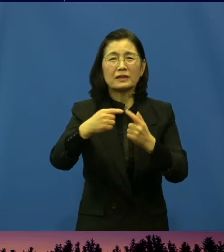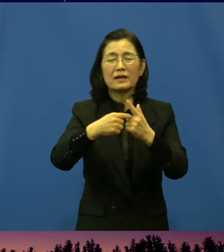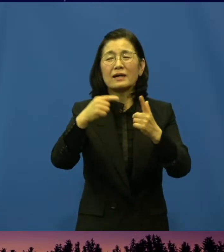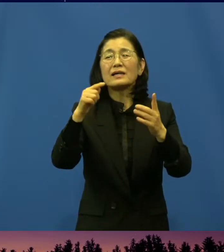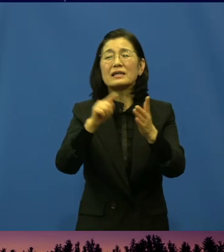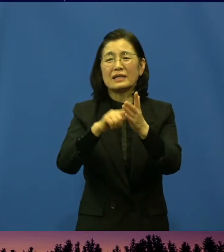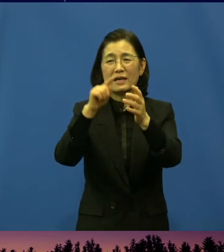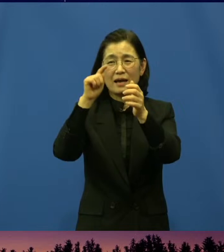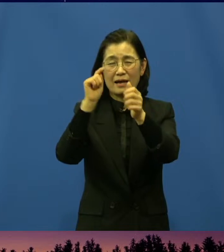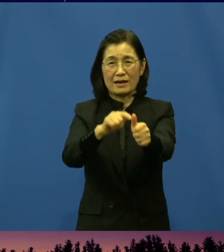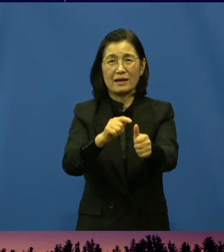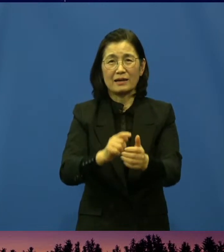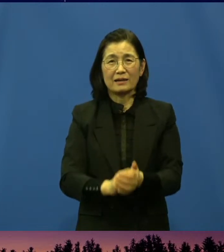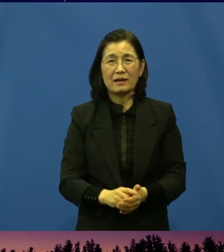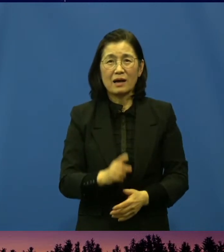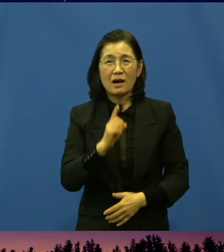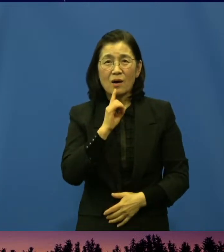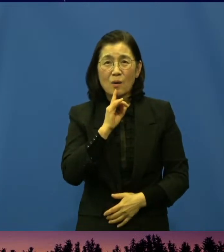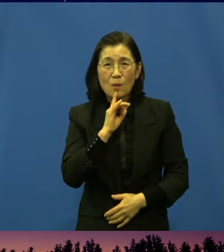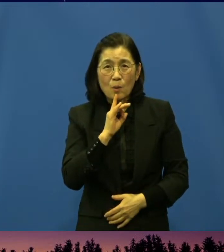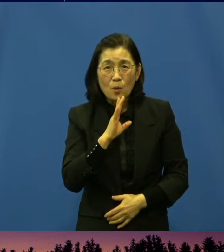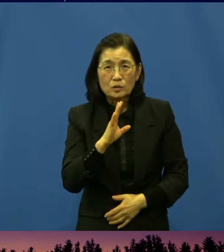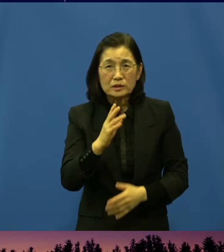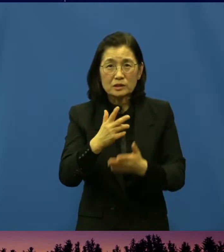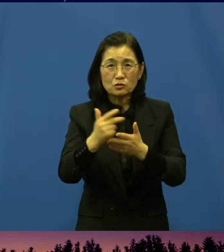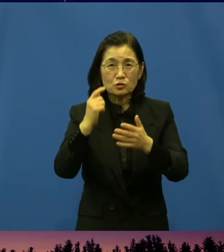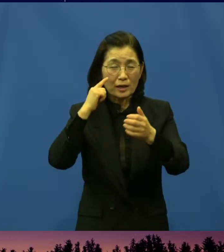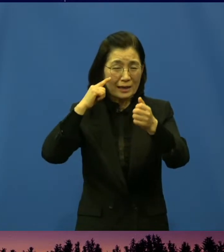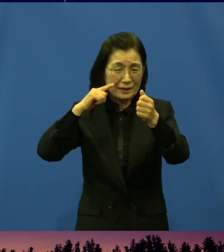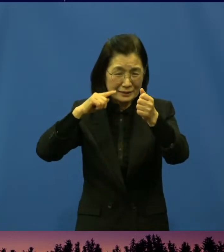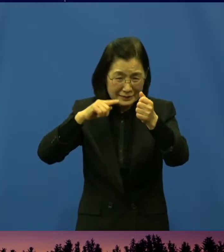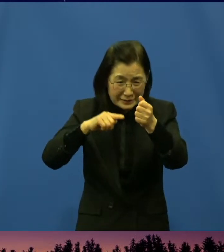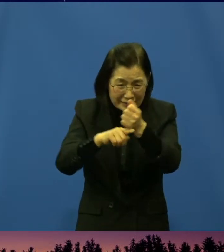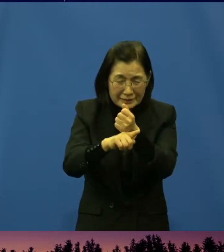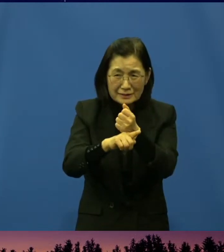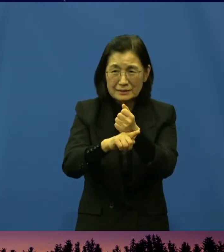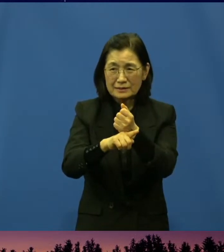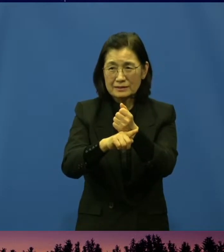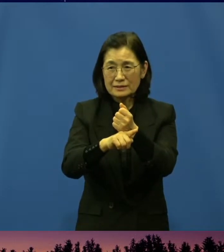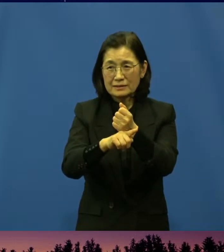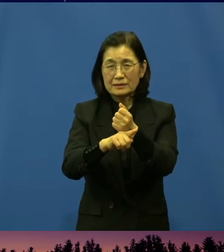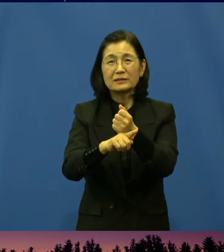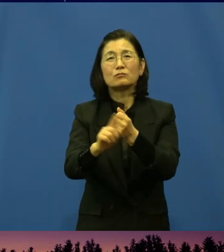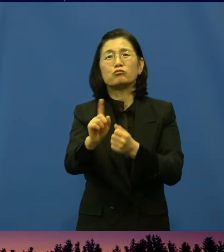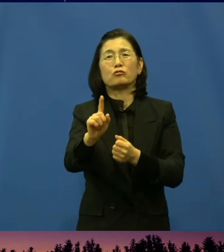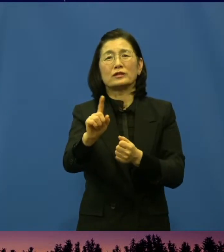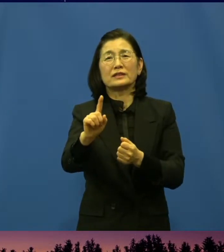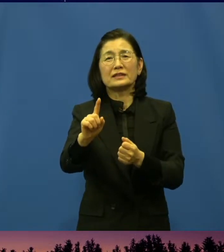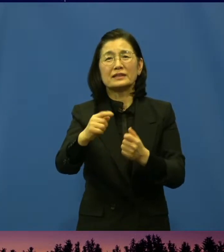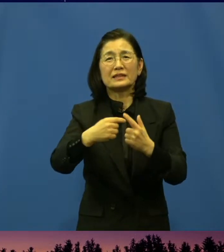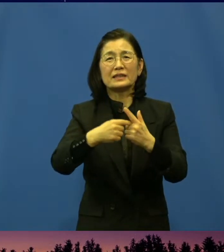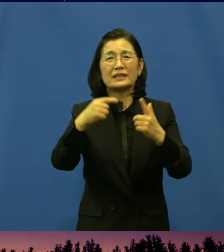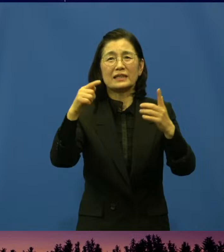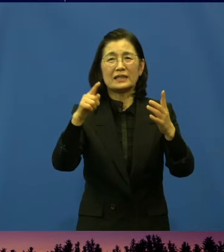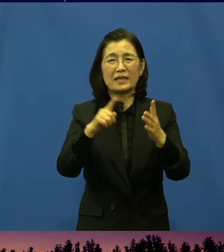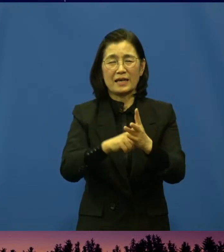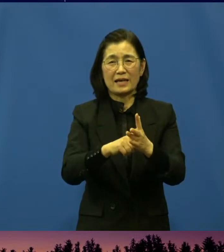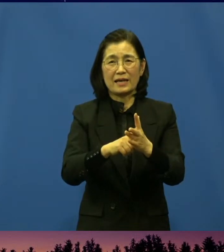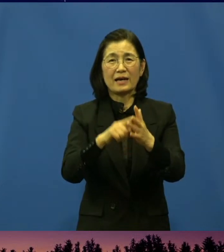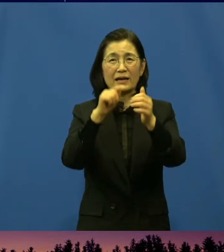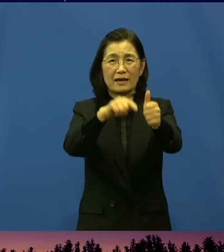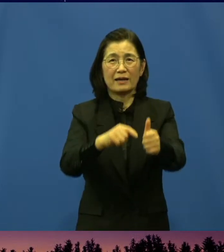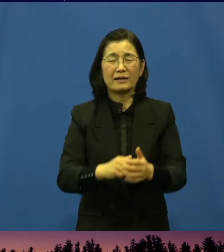이게 중요한 겁니다. 오직 주의 뜻이 무엇인가 이해하라. 여기 핵심은 뭡니까? 주의 뜻입니다.